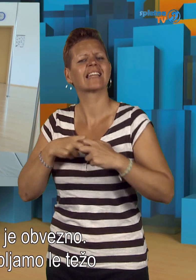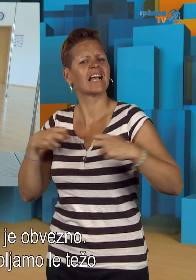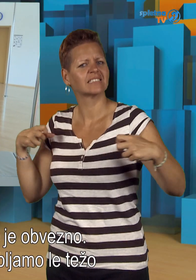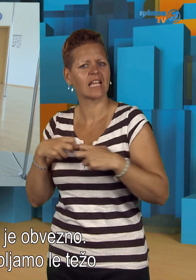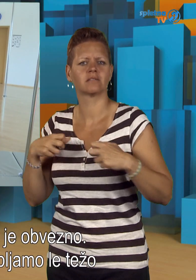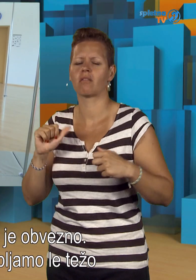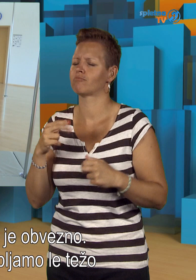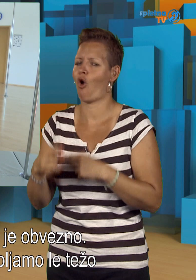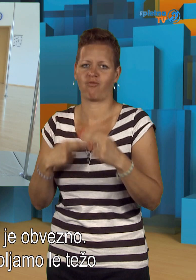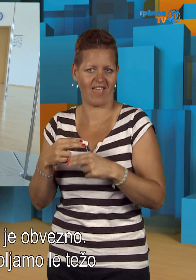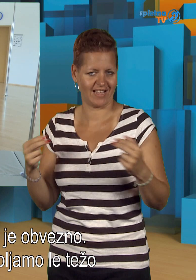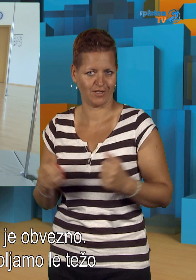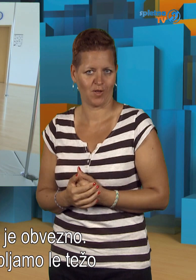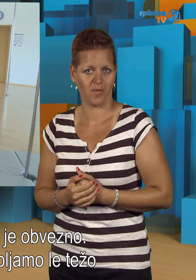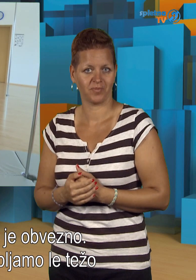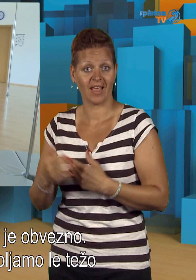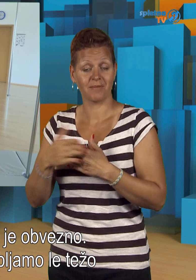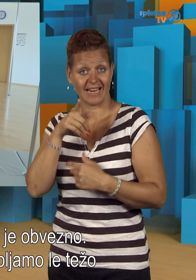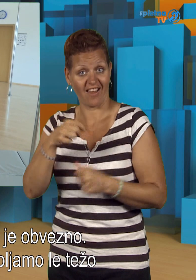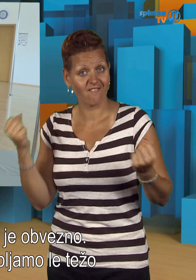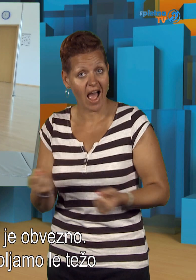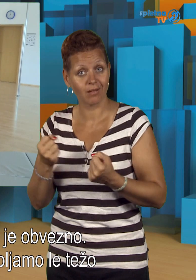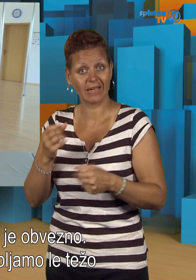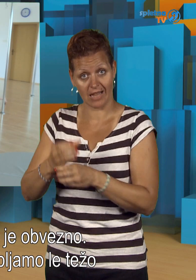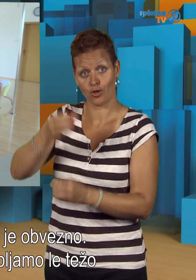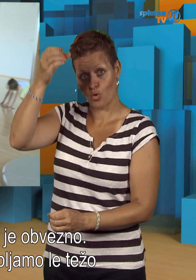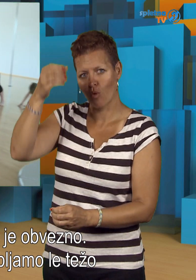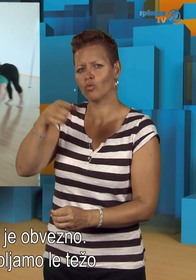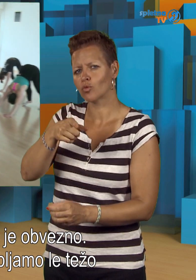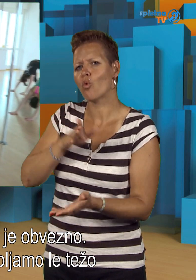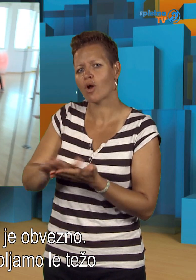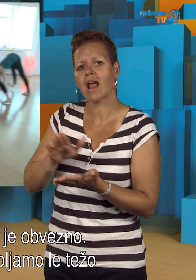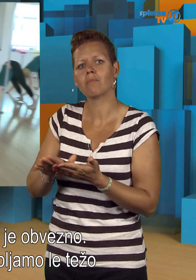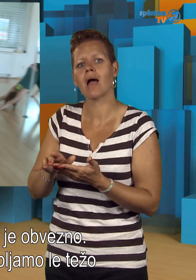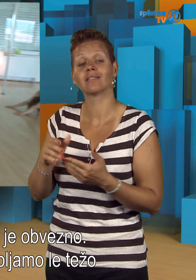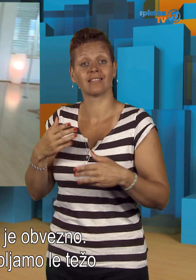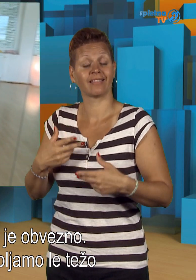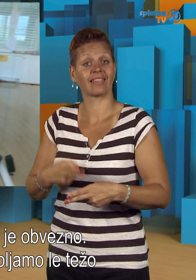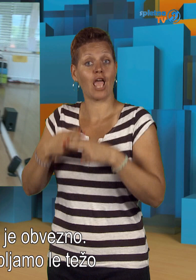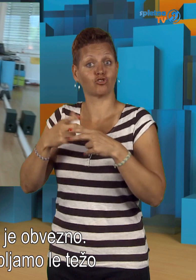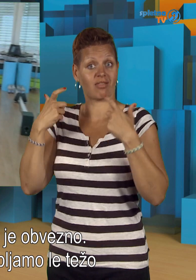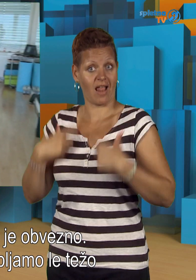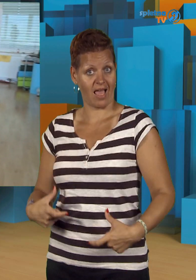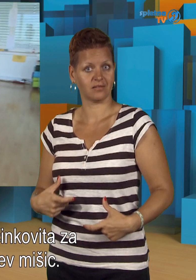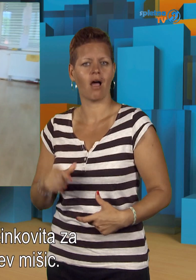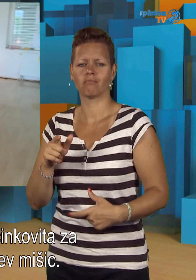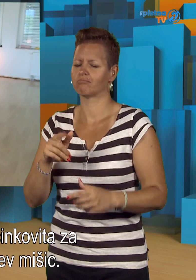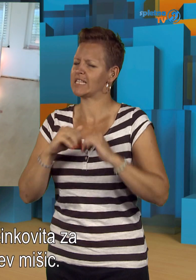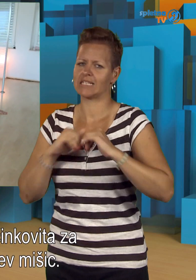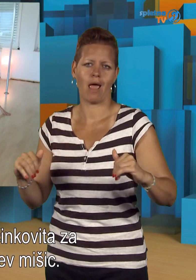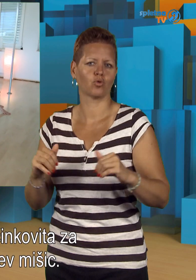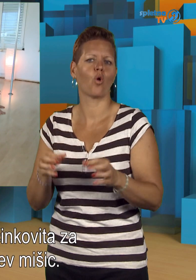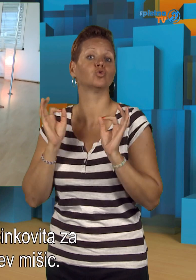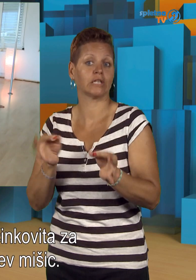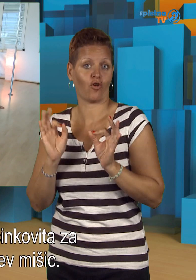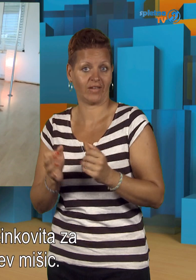Ogrevanje in raztezanje je obvezno. Pri vadbi na drogu uporabljamo le težo telesa, ki je izjemno